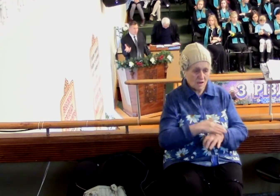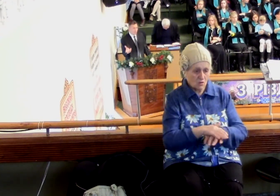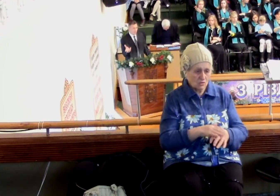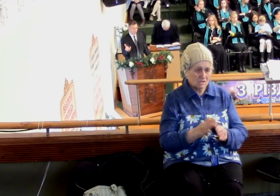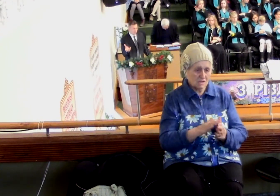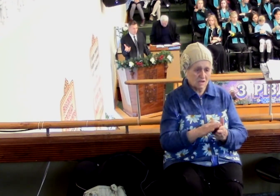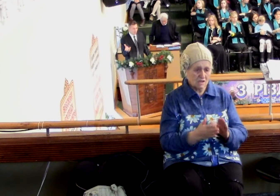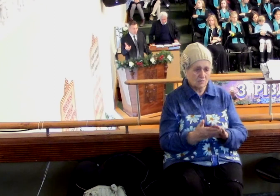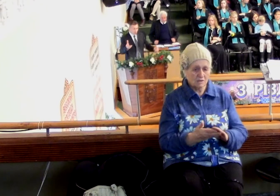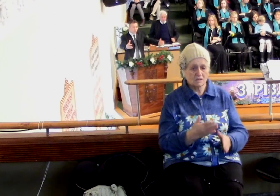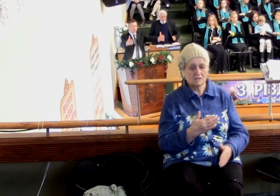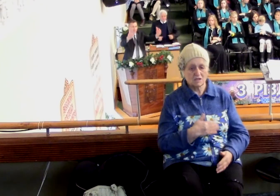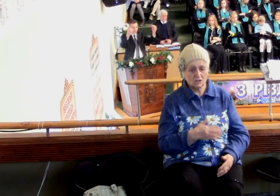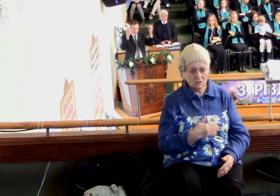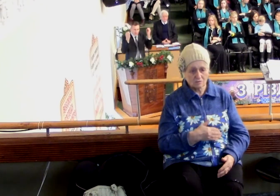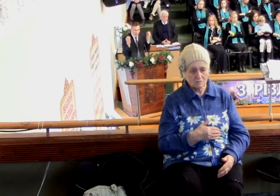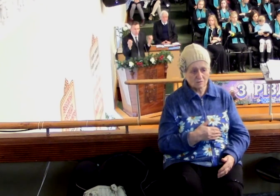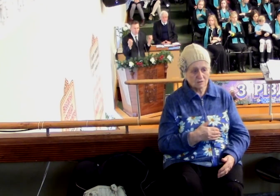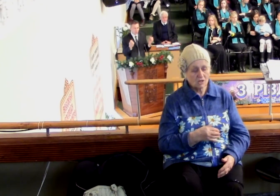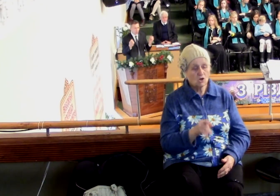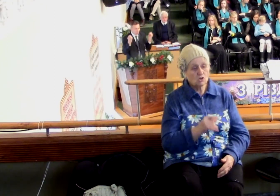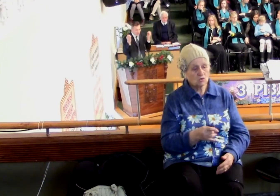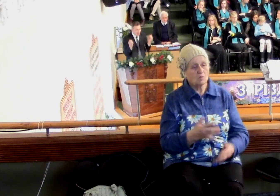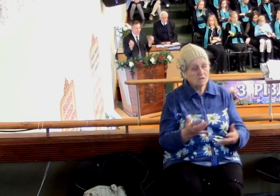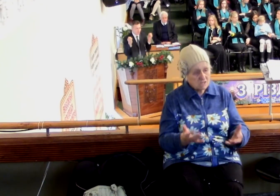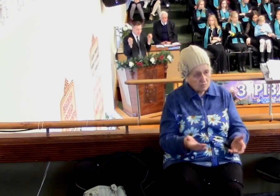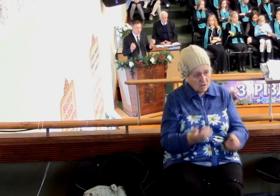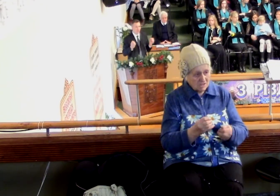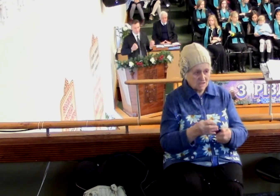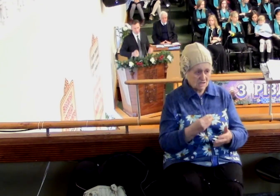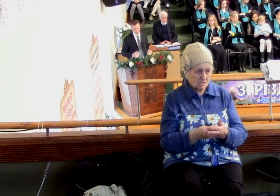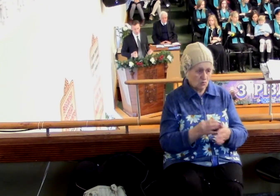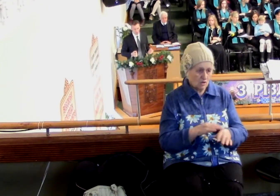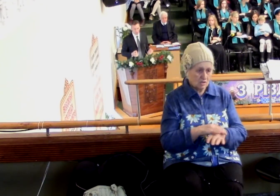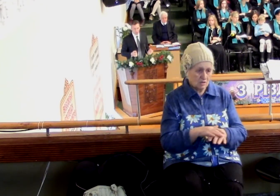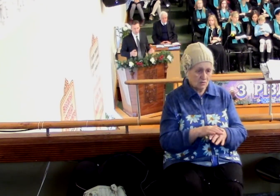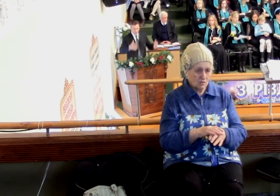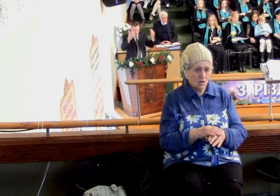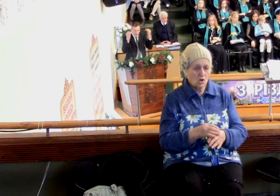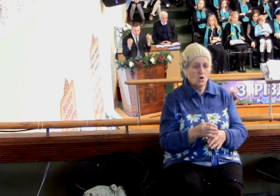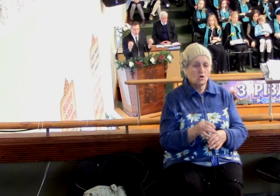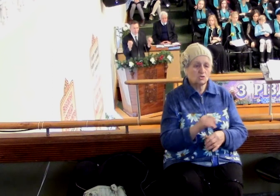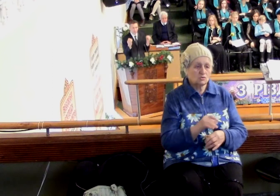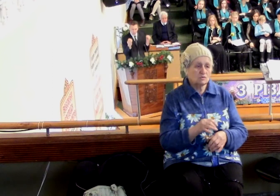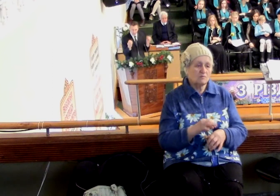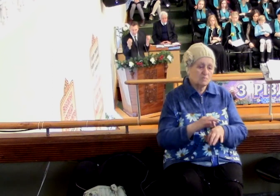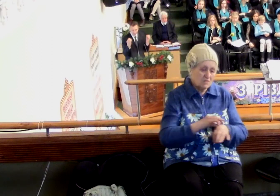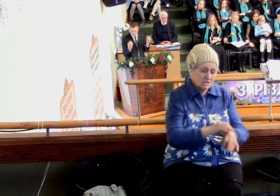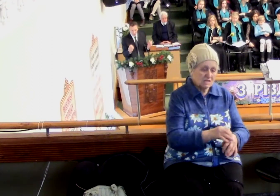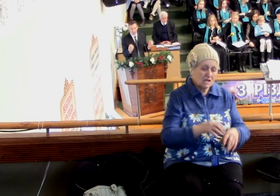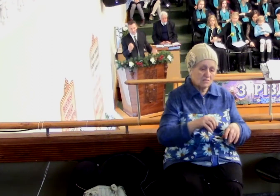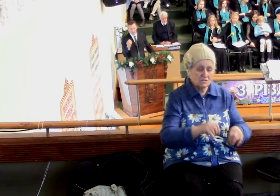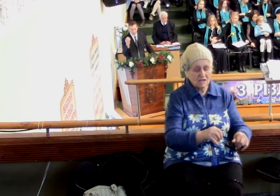Чтоб спасти его, чтоб ввести в землю, которую я обещал человеку, в землю, где вы